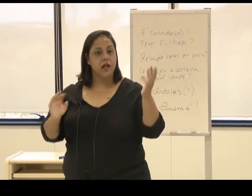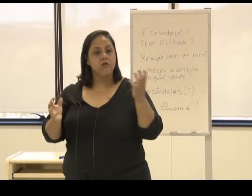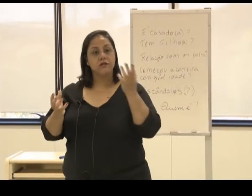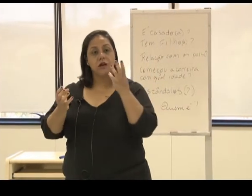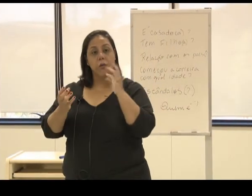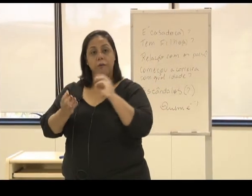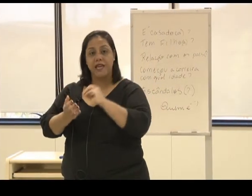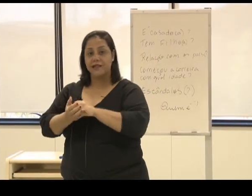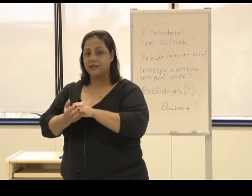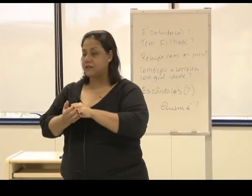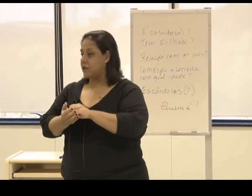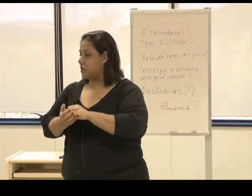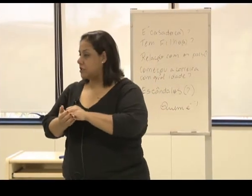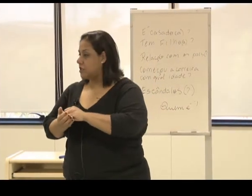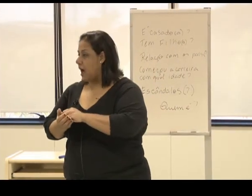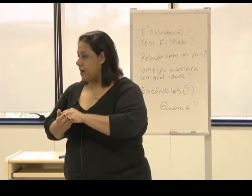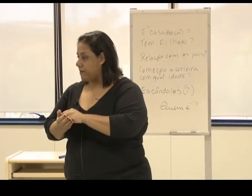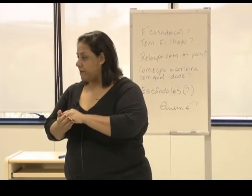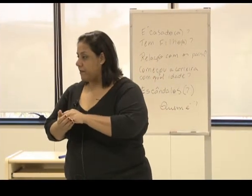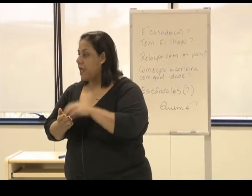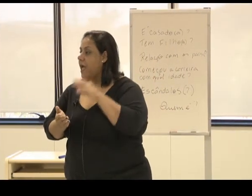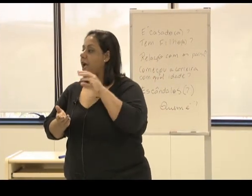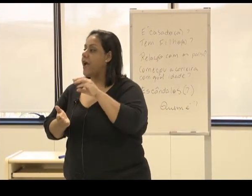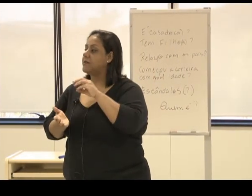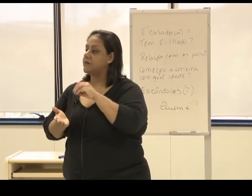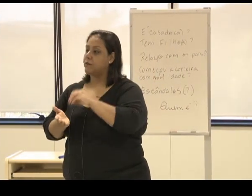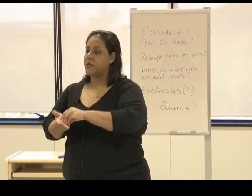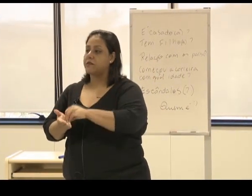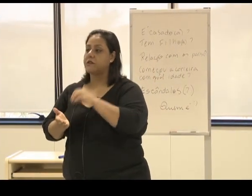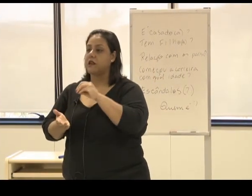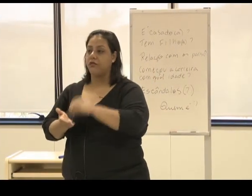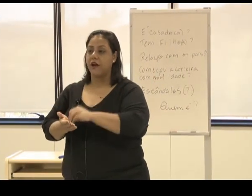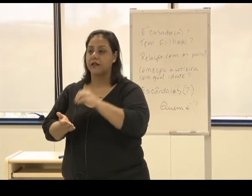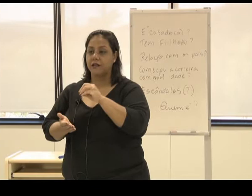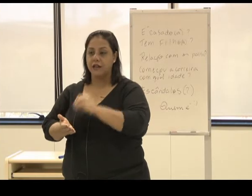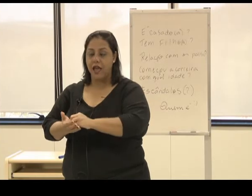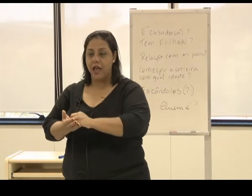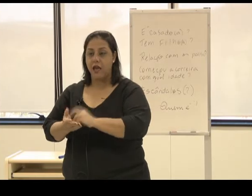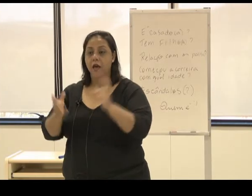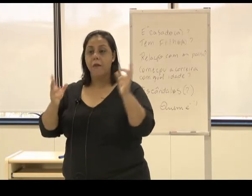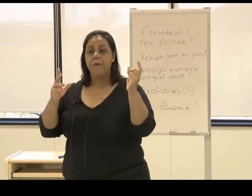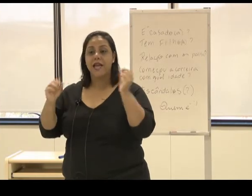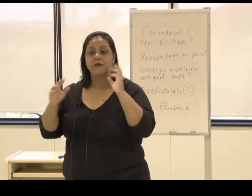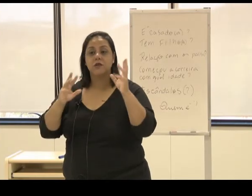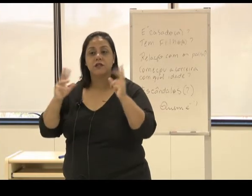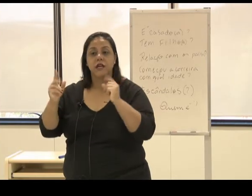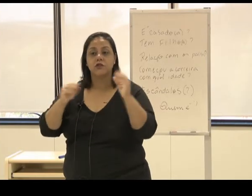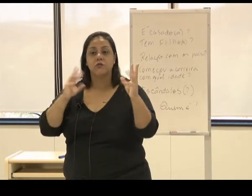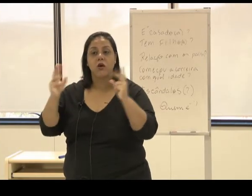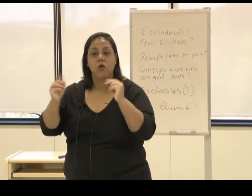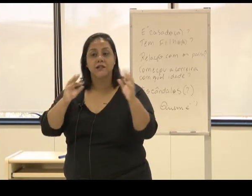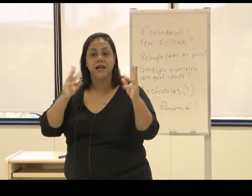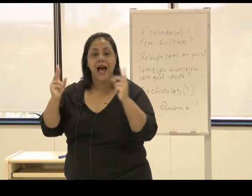Então, são pistas que a gente dá. Essas pistas é que fazem a ideia. Mesmo que seja uma coisa